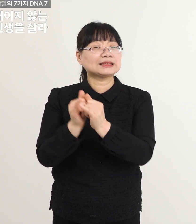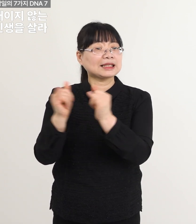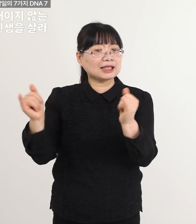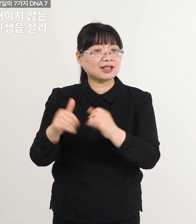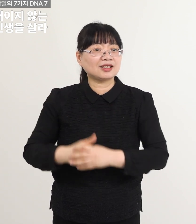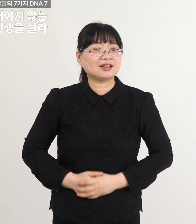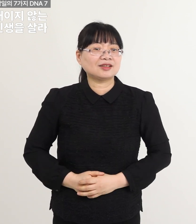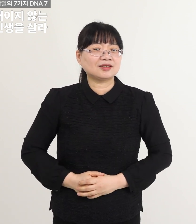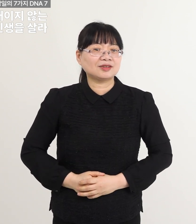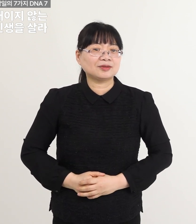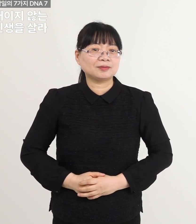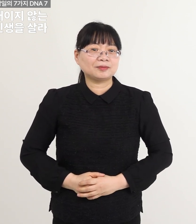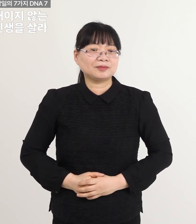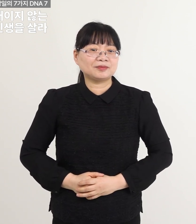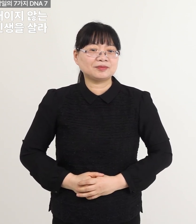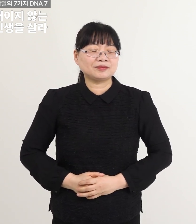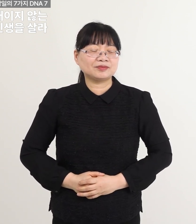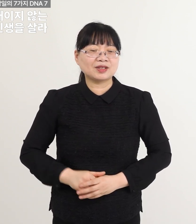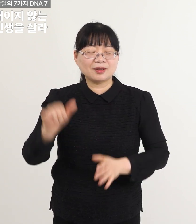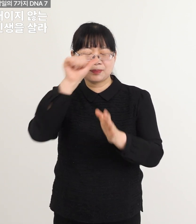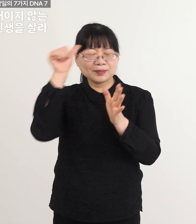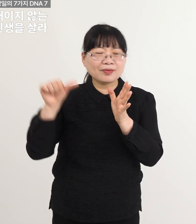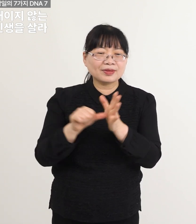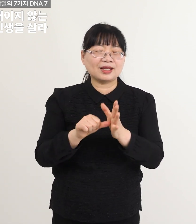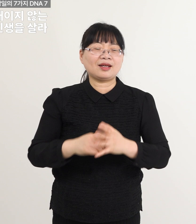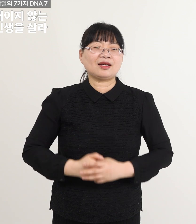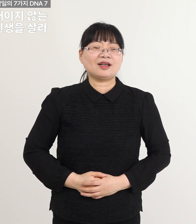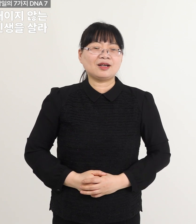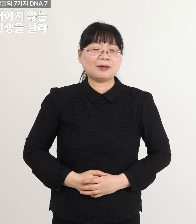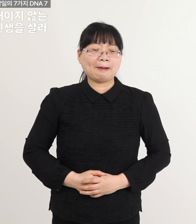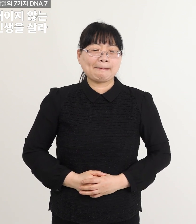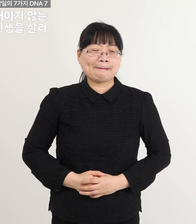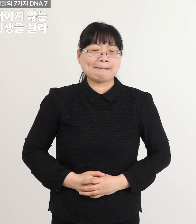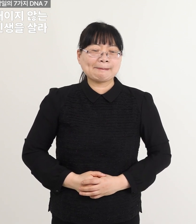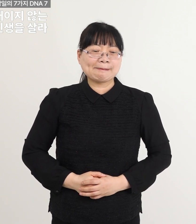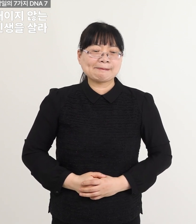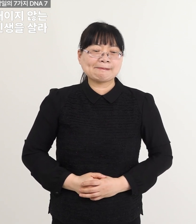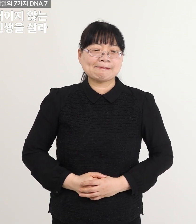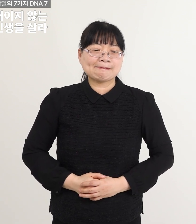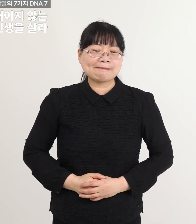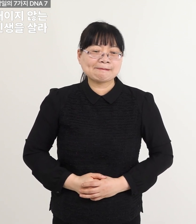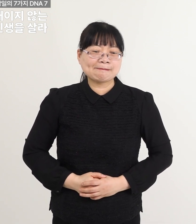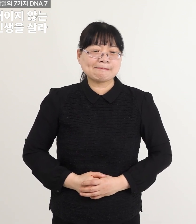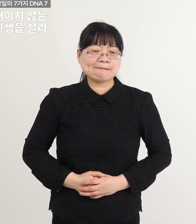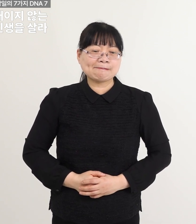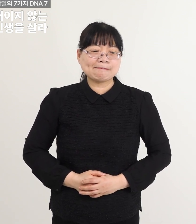사람은 평생 어떤 목적과